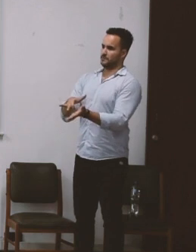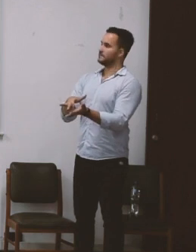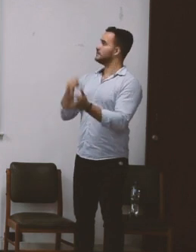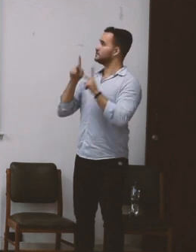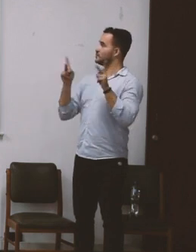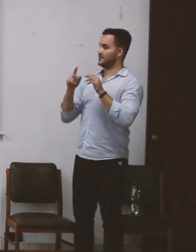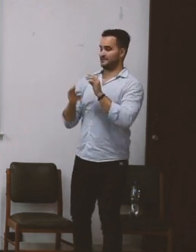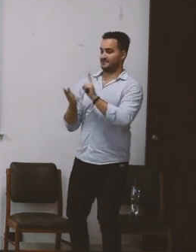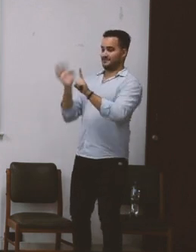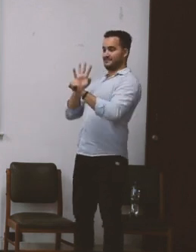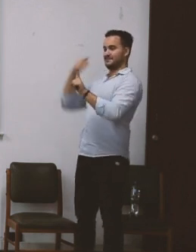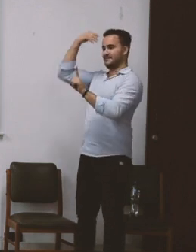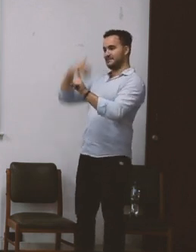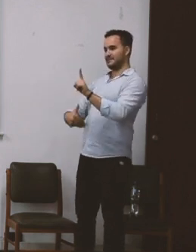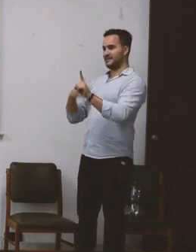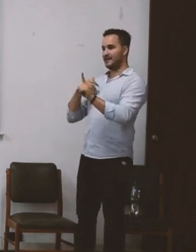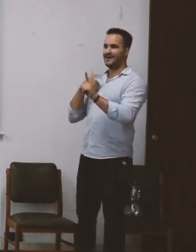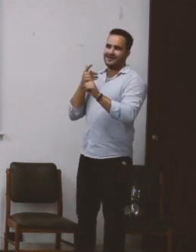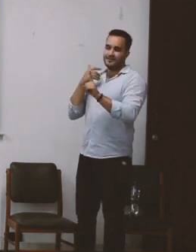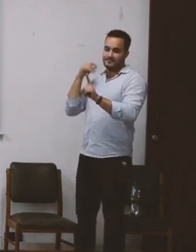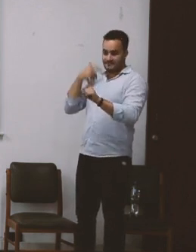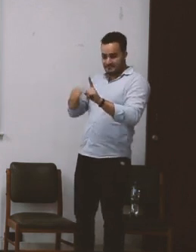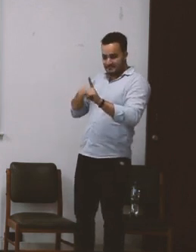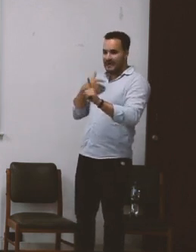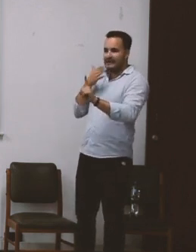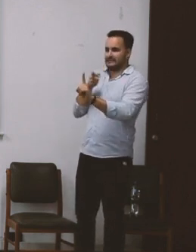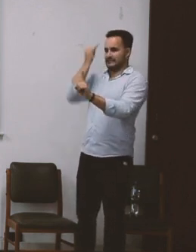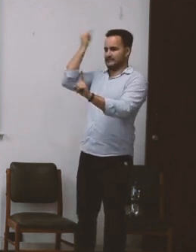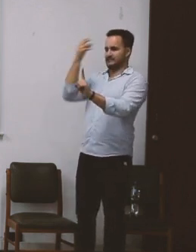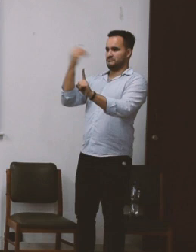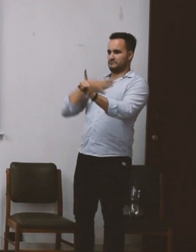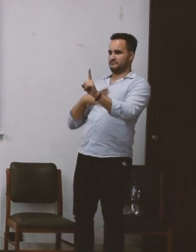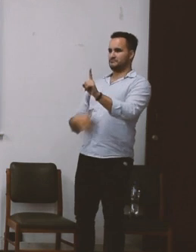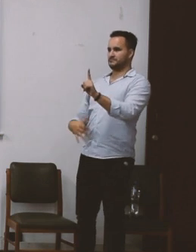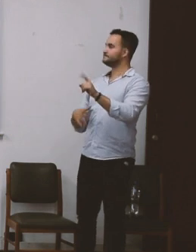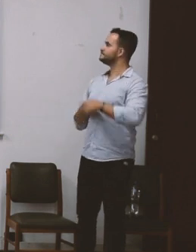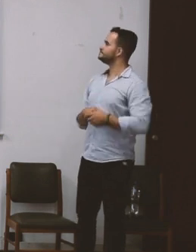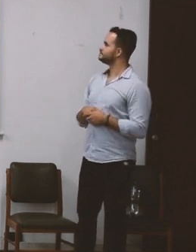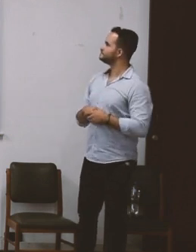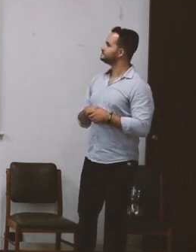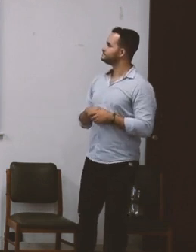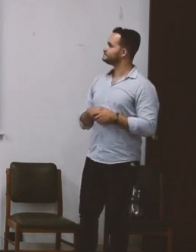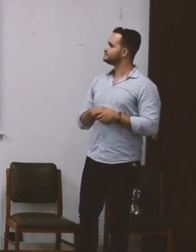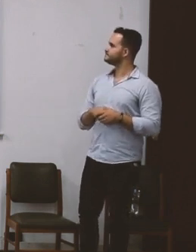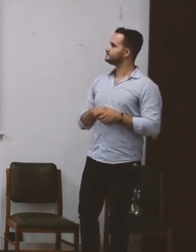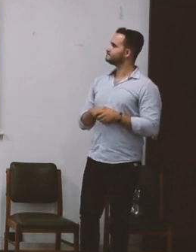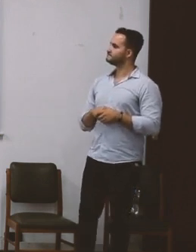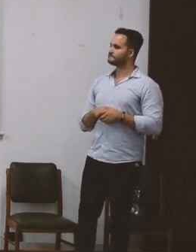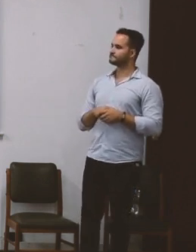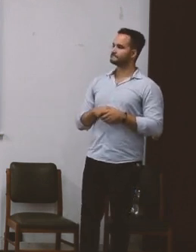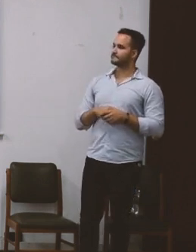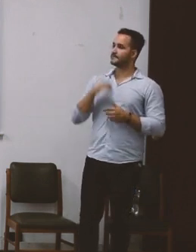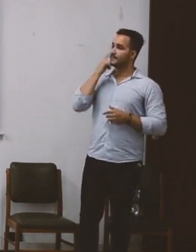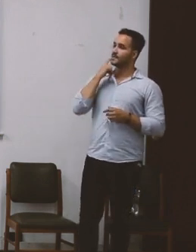a su espalda que usan su ropa, ¿no? Y bueno, algo que me llamó la atención fue que y les pregunté